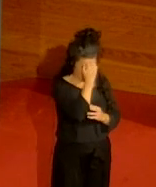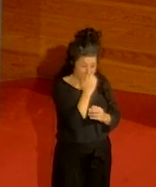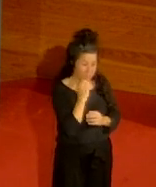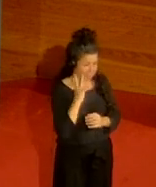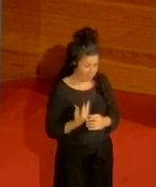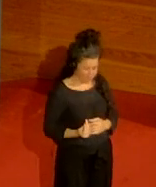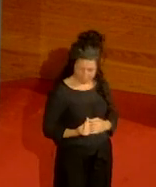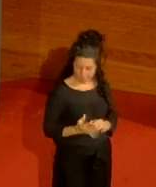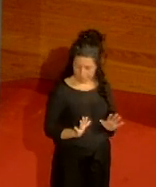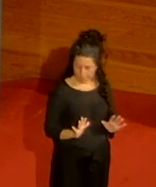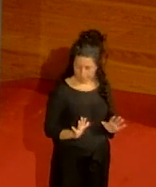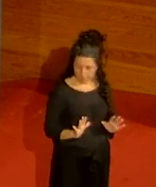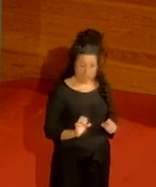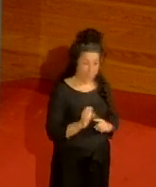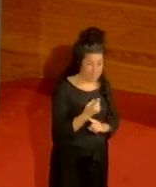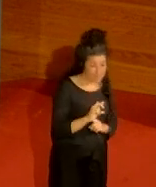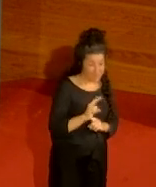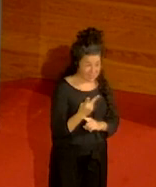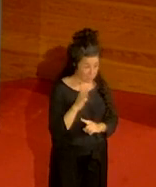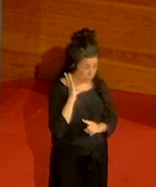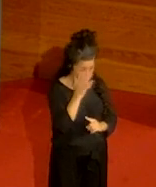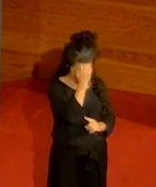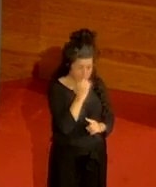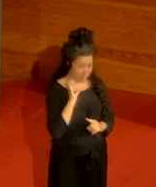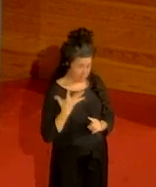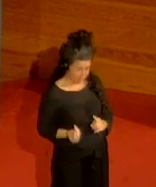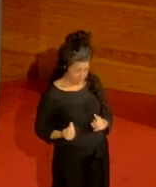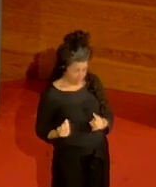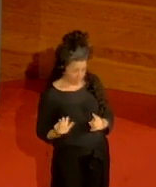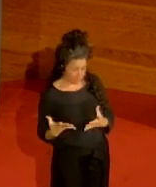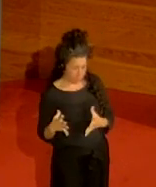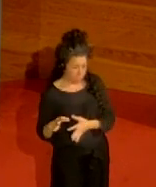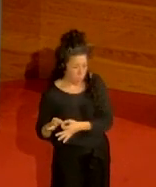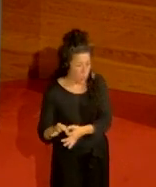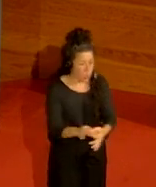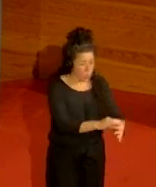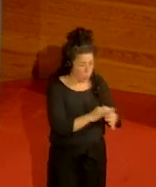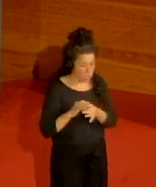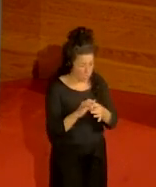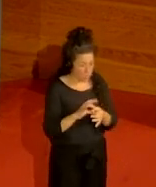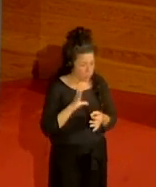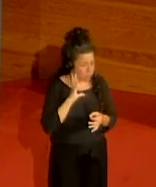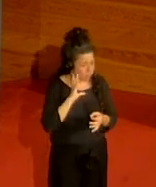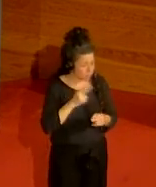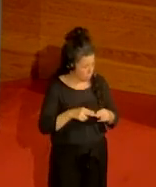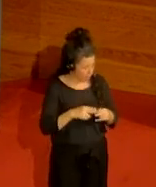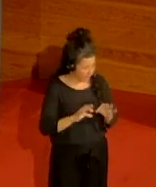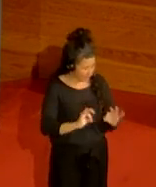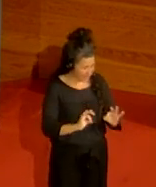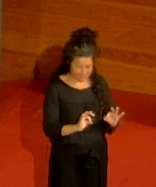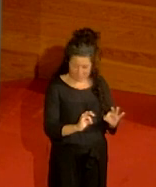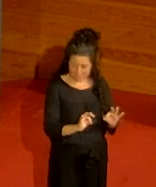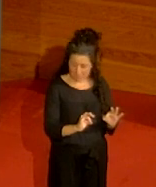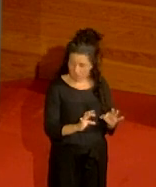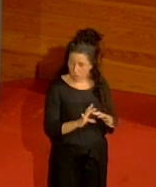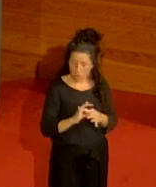las intifadas tanto la segunda fue una Unión de todas las facciones palestinas una Unión política sobre todo una